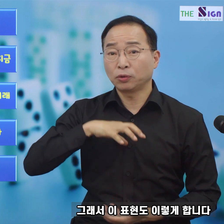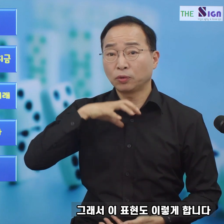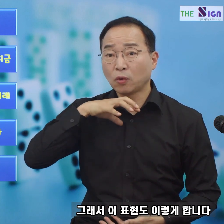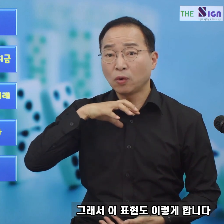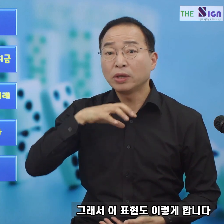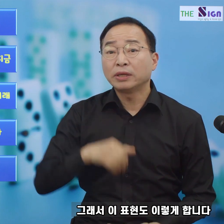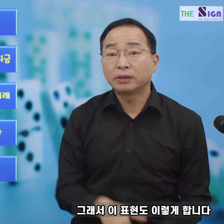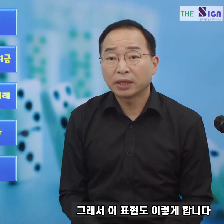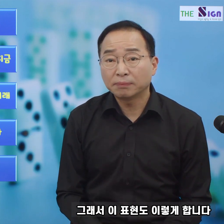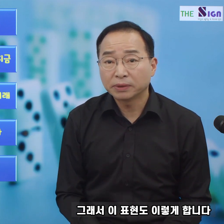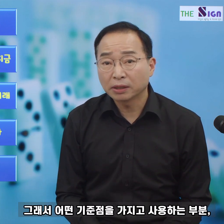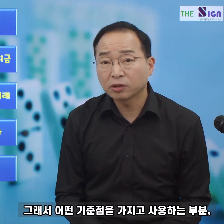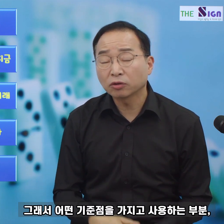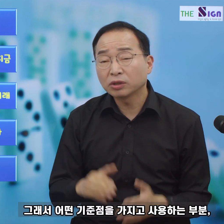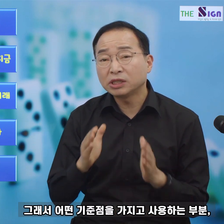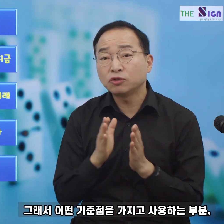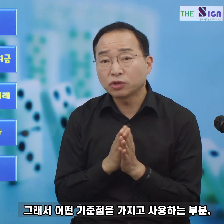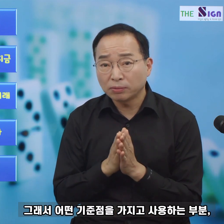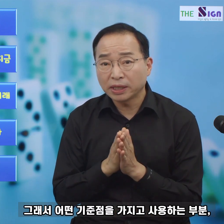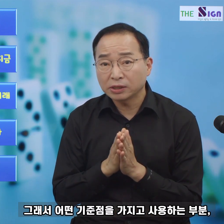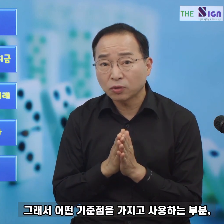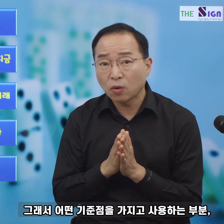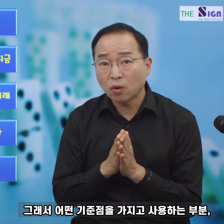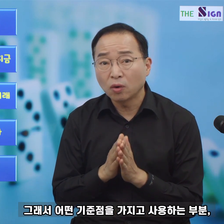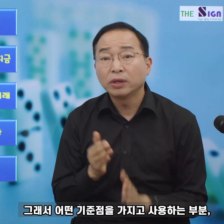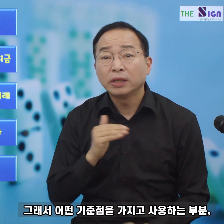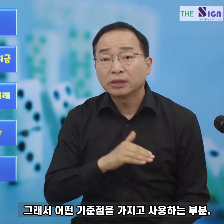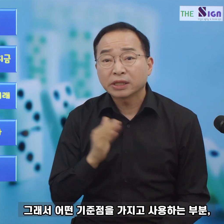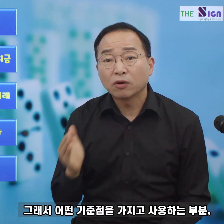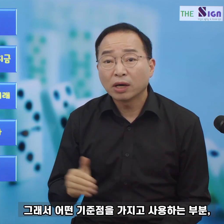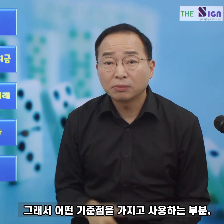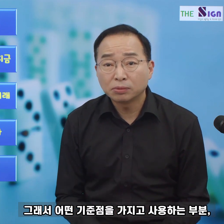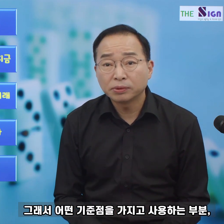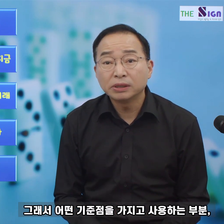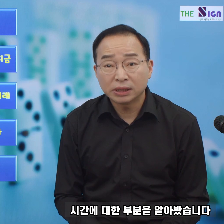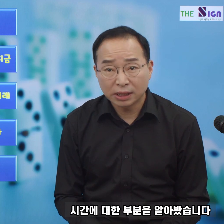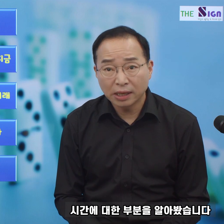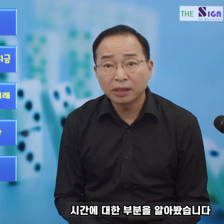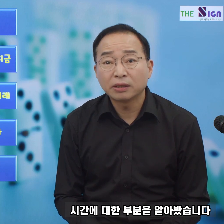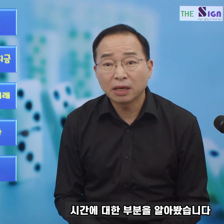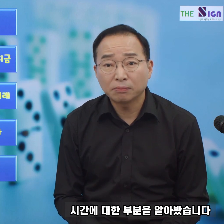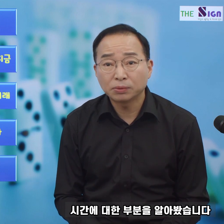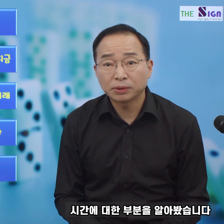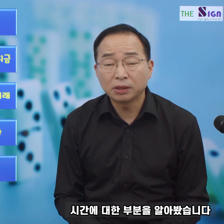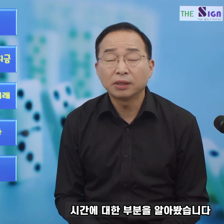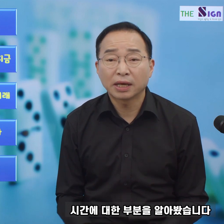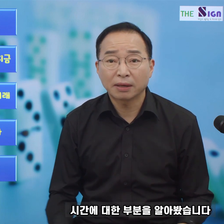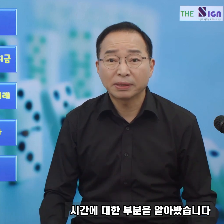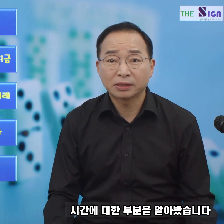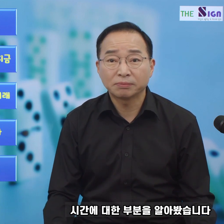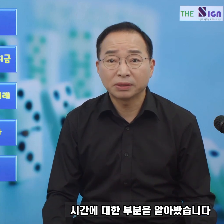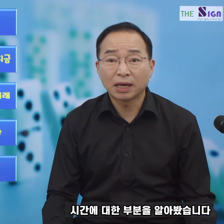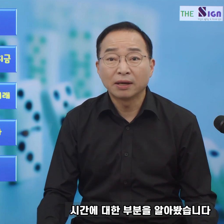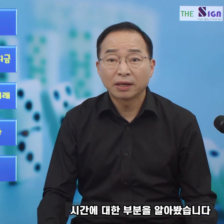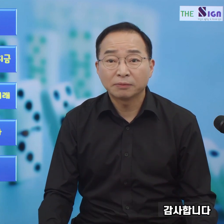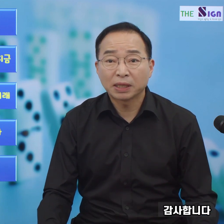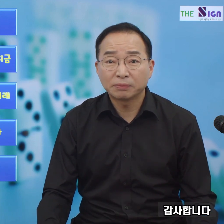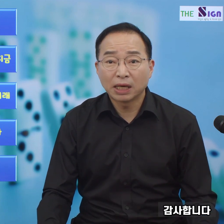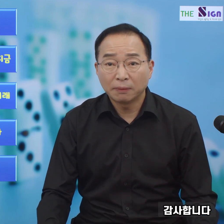표현도 이렇게 합니다. 그래서 어떤 기준점을 가지고 사용하는 부분, 시간에 대한 부분을 알아봤습니다. 감사합니다.